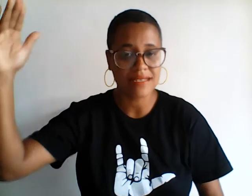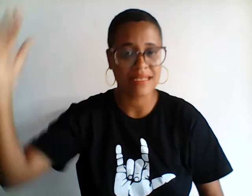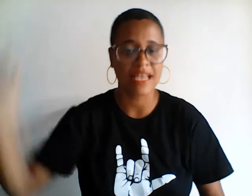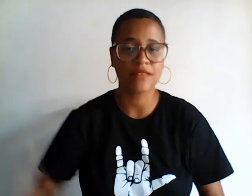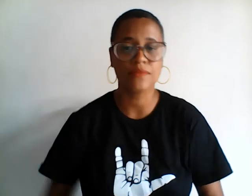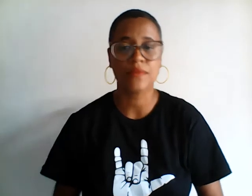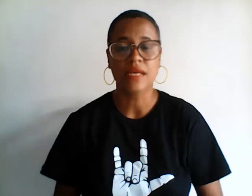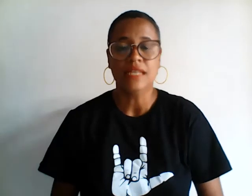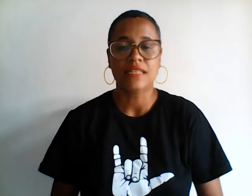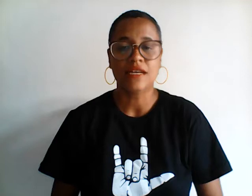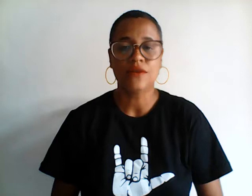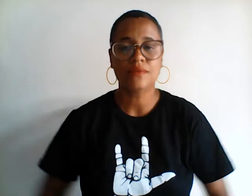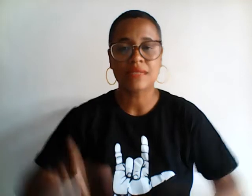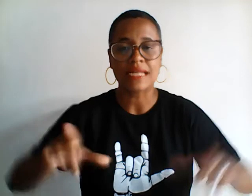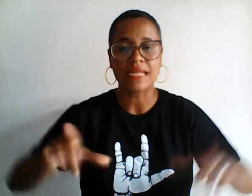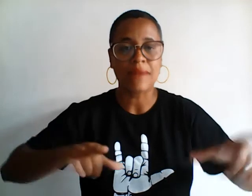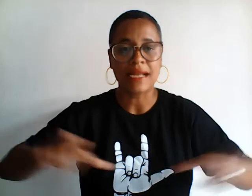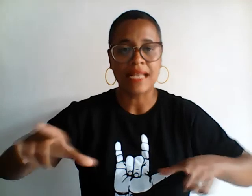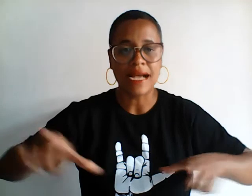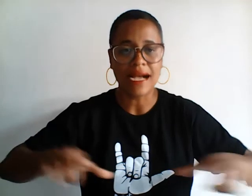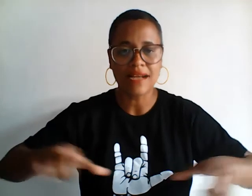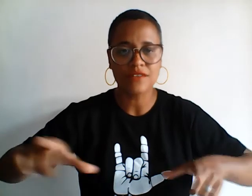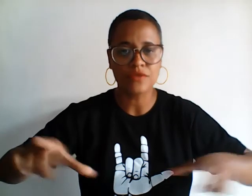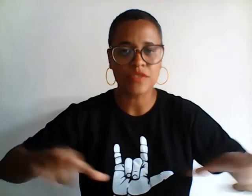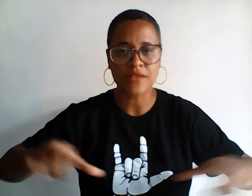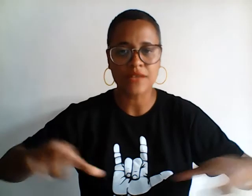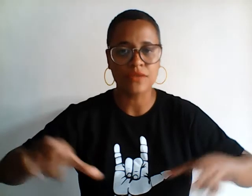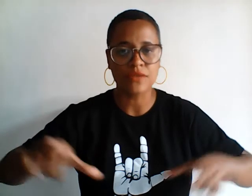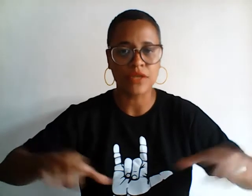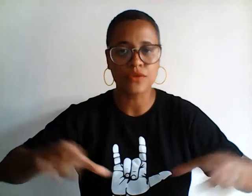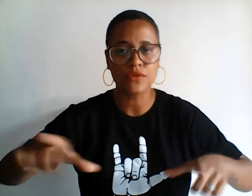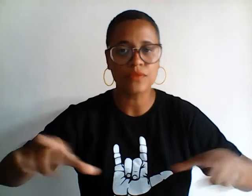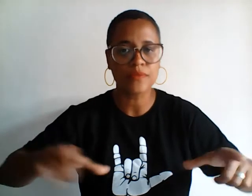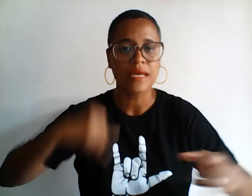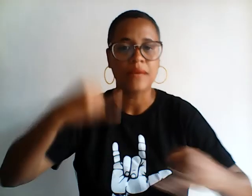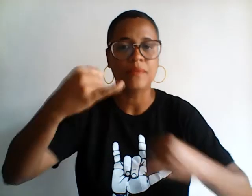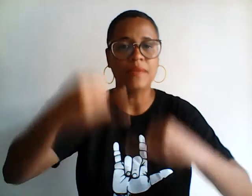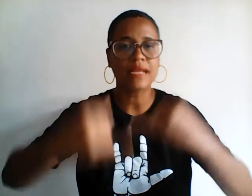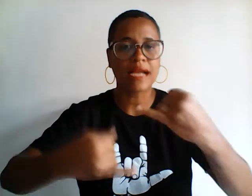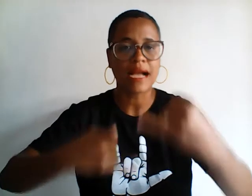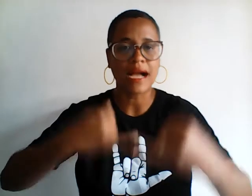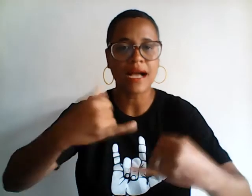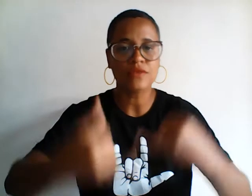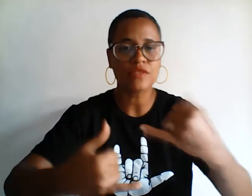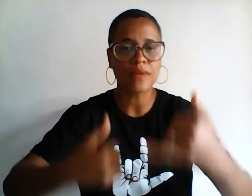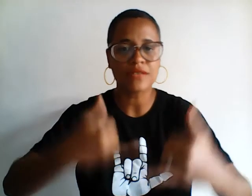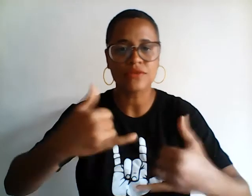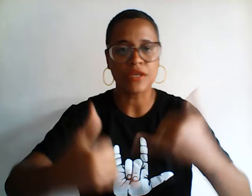certo? Então, trabalhar no espaço neutro, brincar no espaço